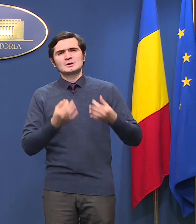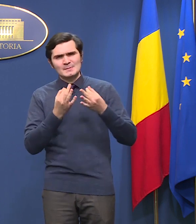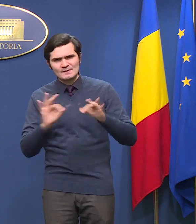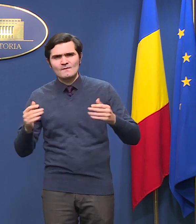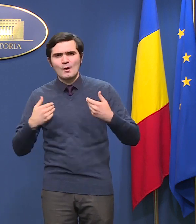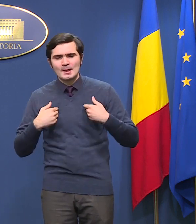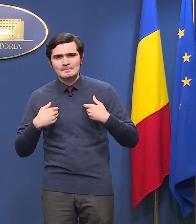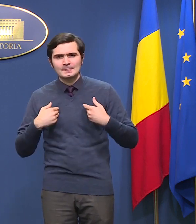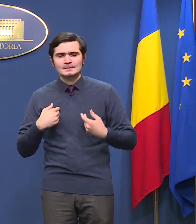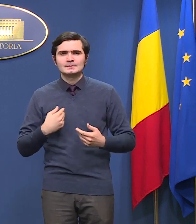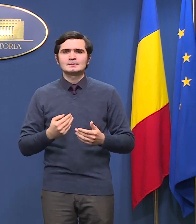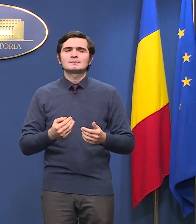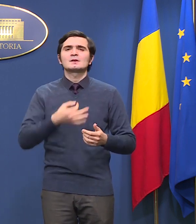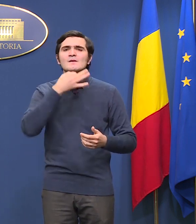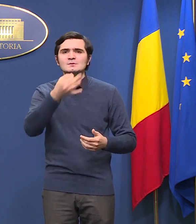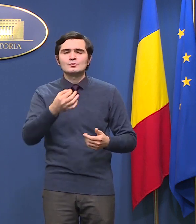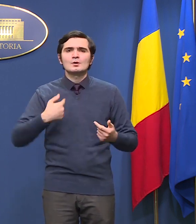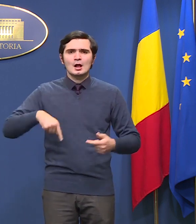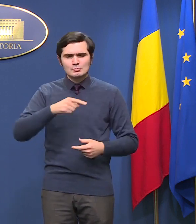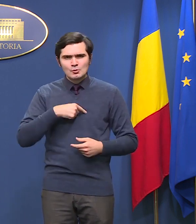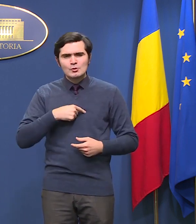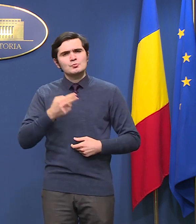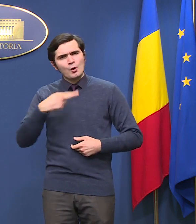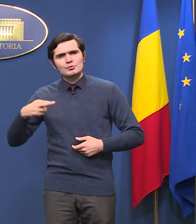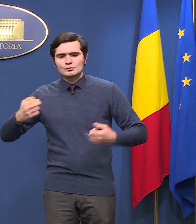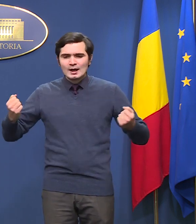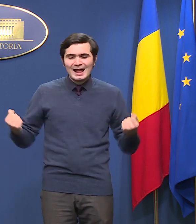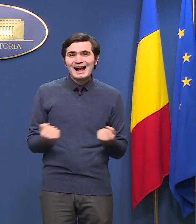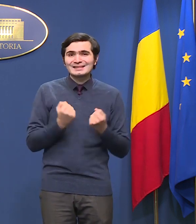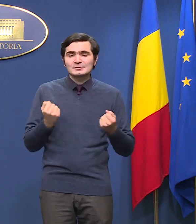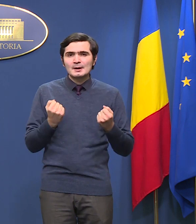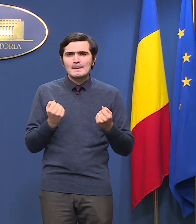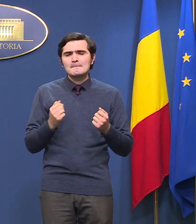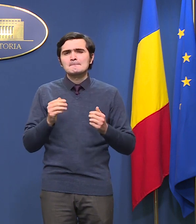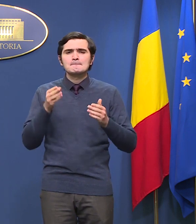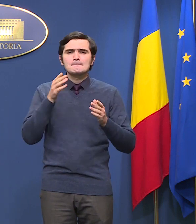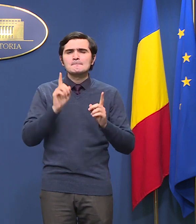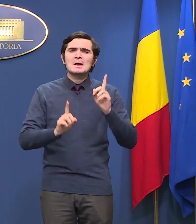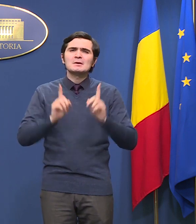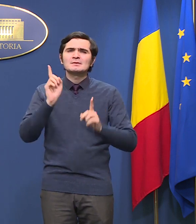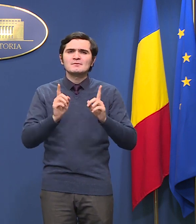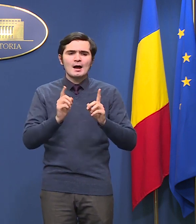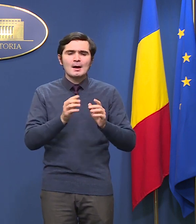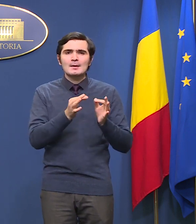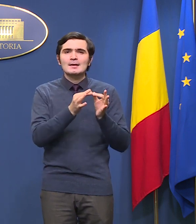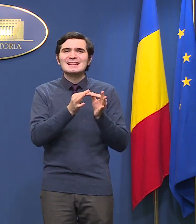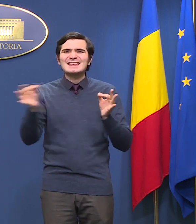spun că acționăm în continuare pe câteva linii foarte